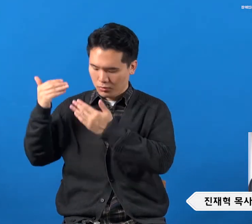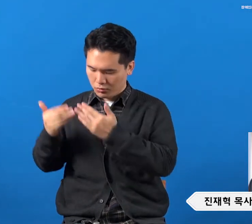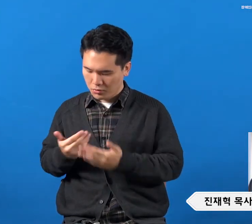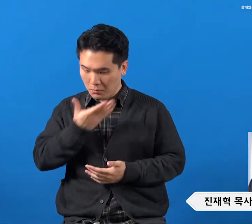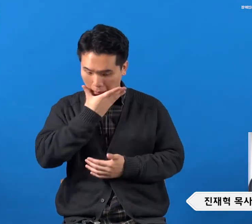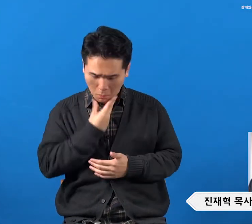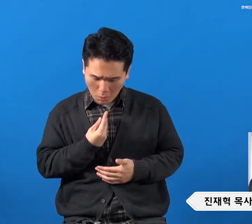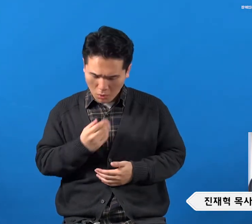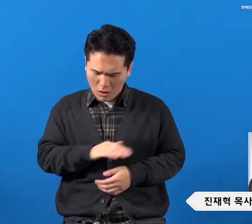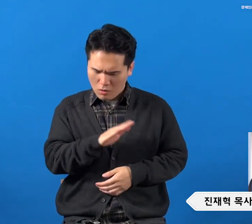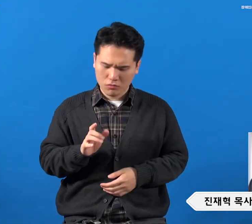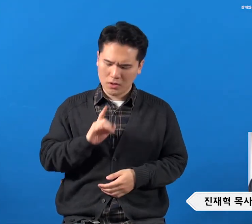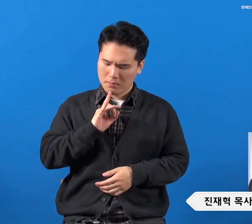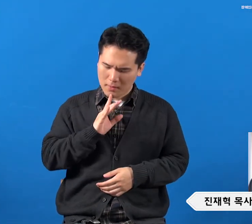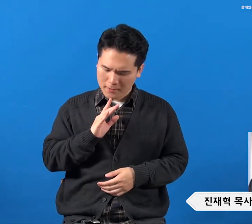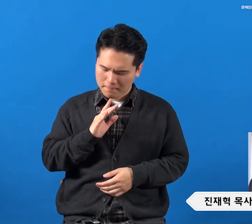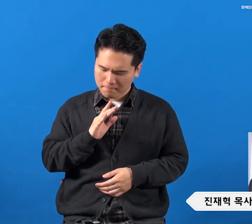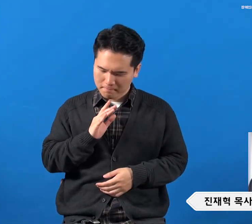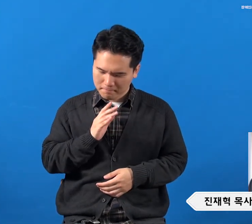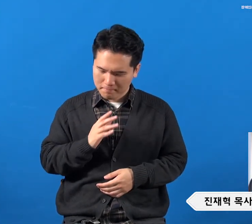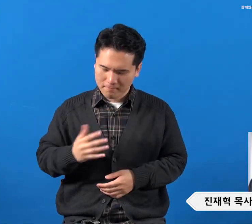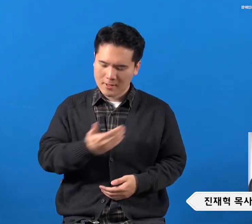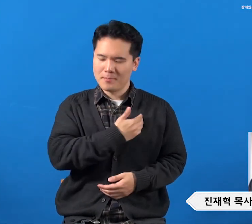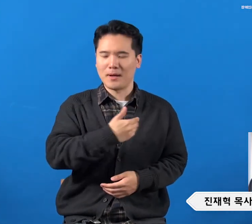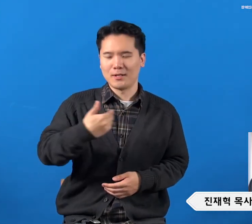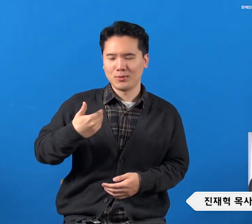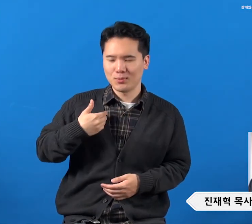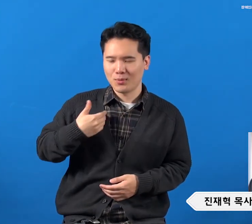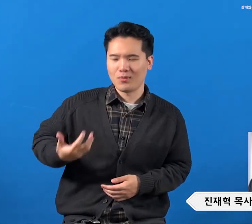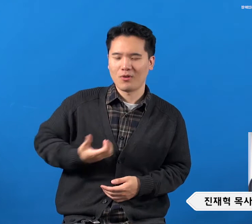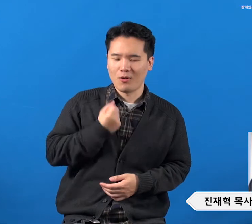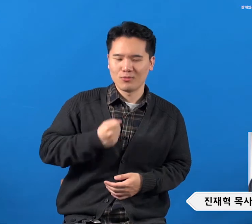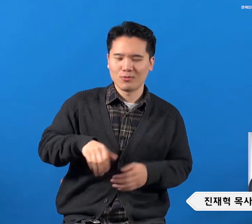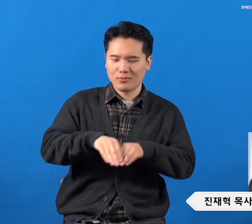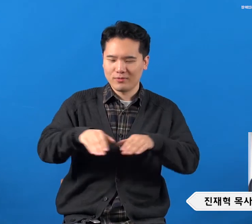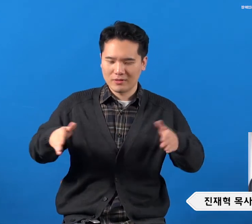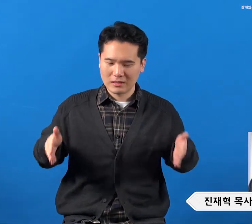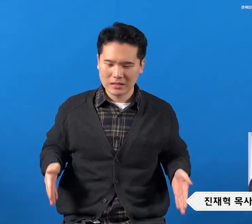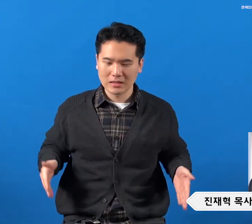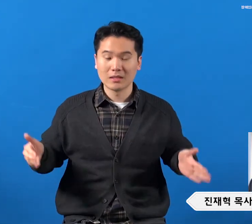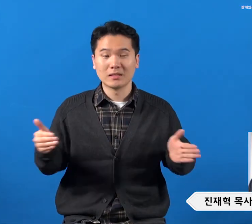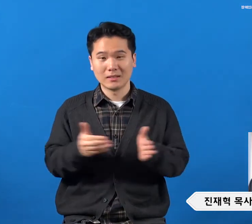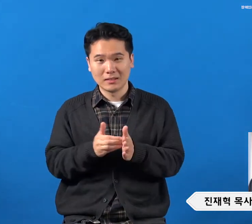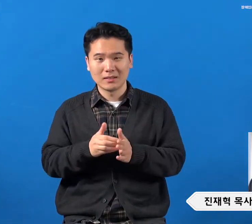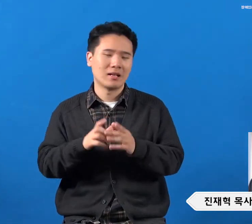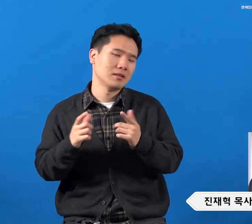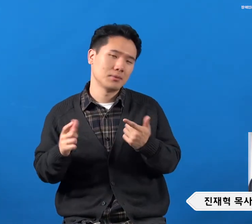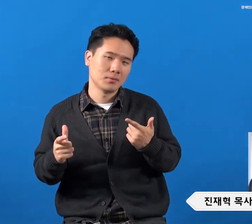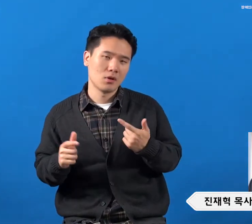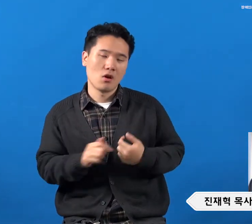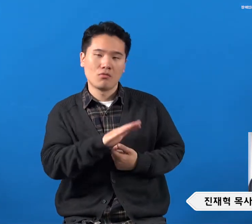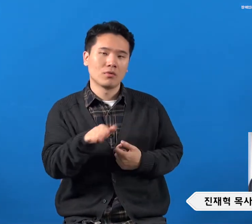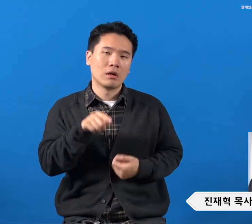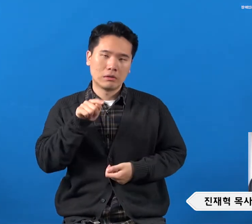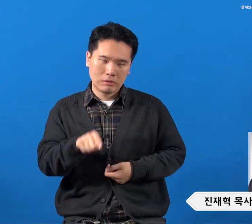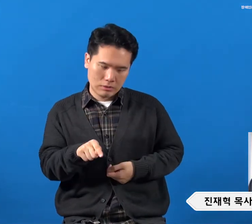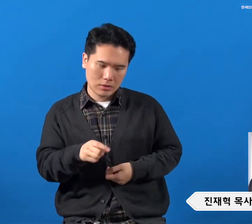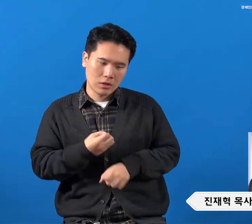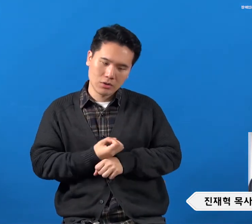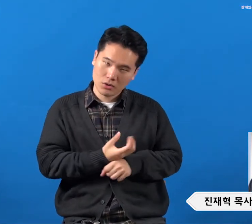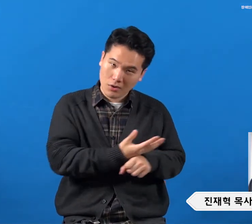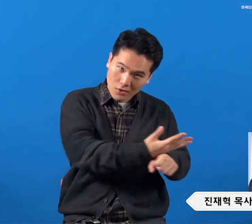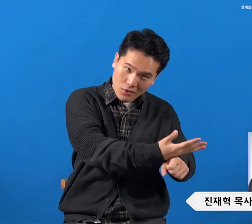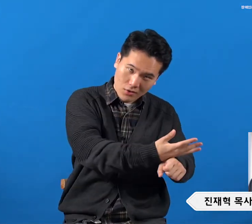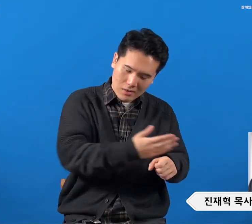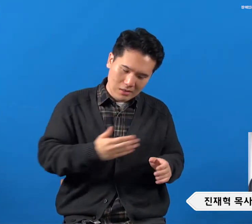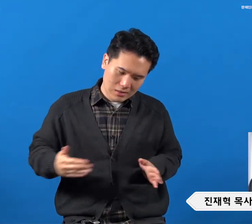축복으로 우리만 만족으로 끝나는 종점이 아니라 우리는 그것을 통과시키고 전달하고 흐르게